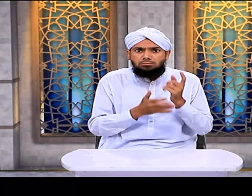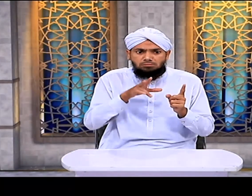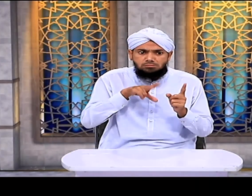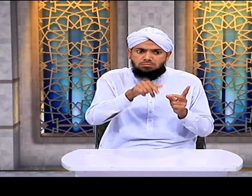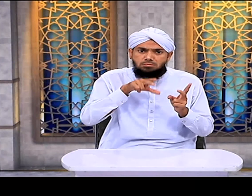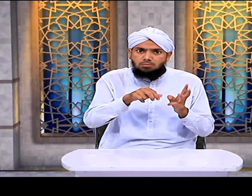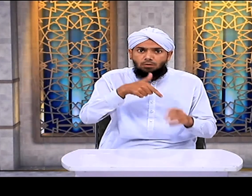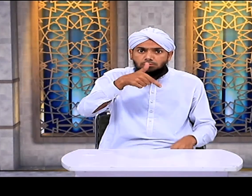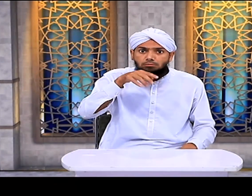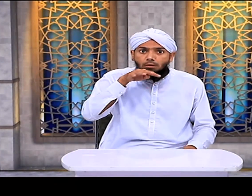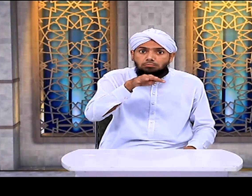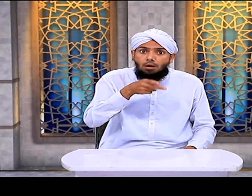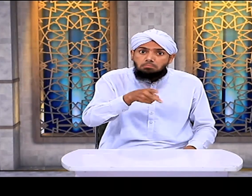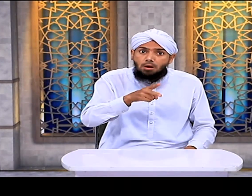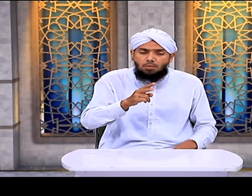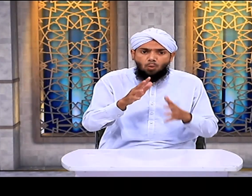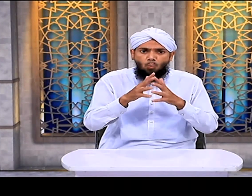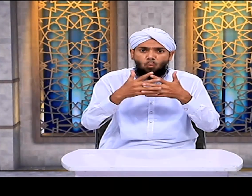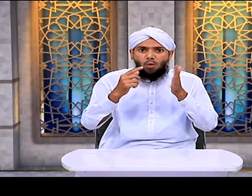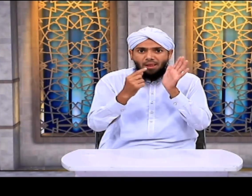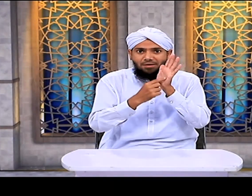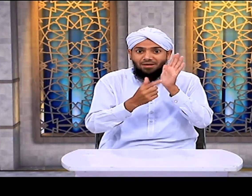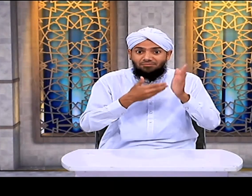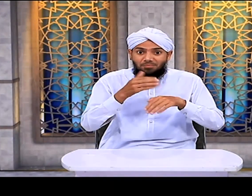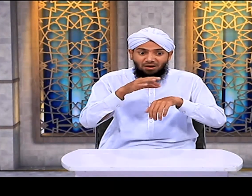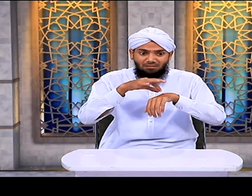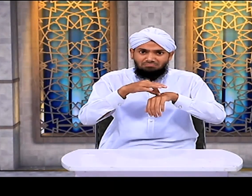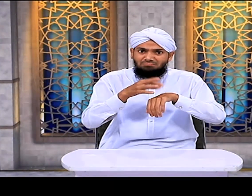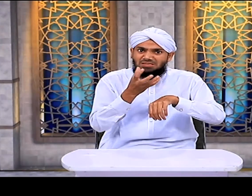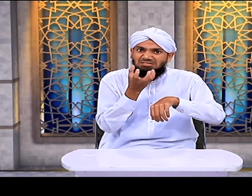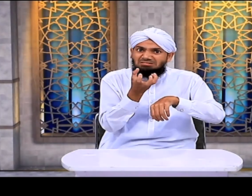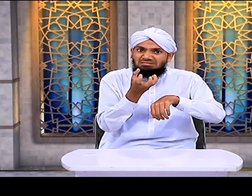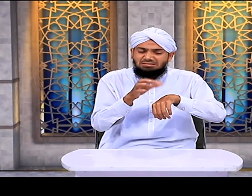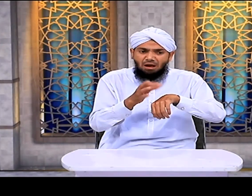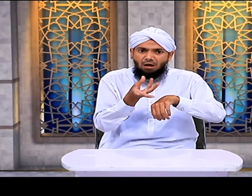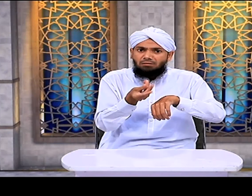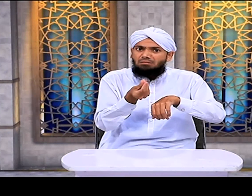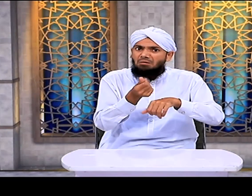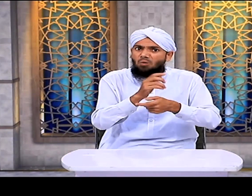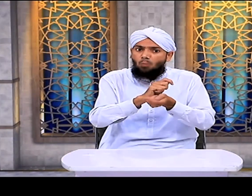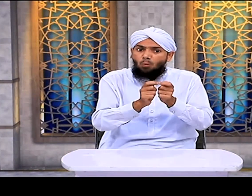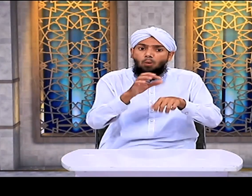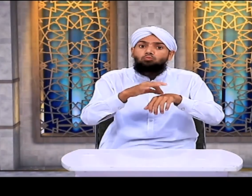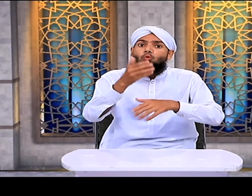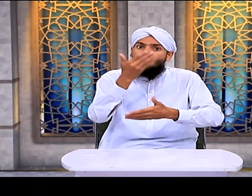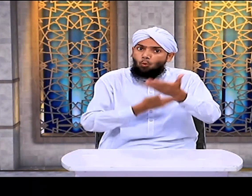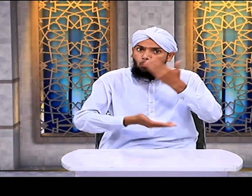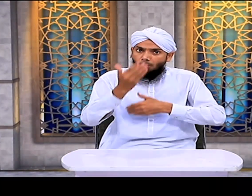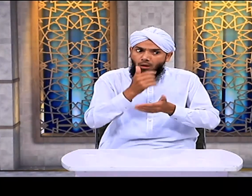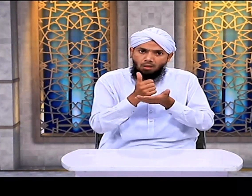مجید میں ہے، جب کبھی ان کی کھالیں پک جائیں گی، ہم ان کے سوا اور کھالیں انہیں بدل دیں گے۔ اس